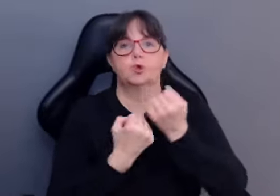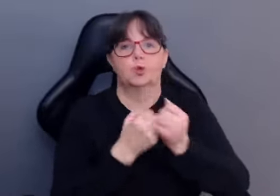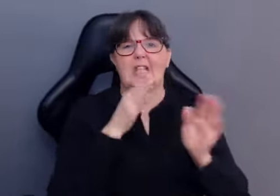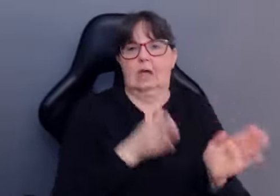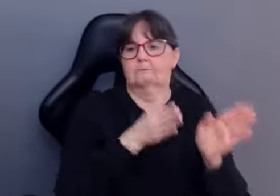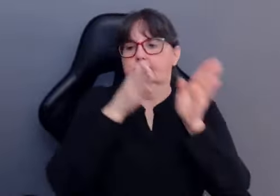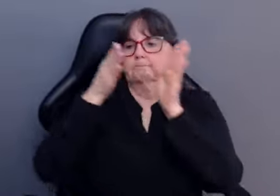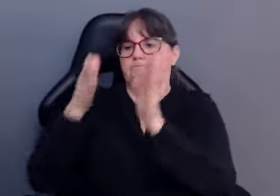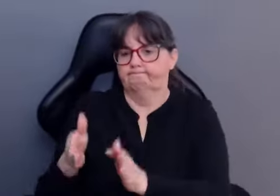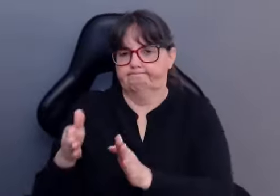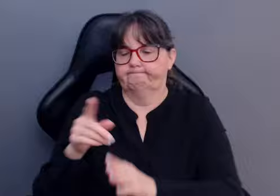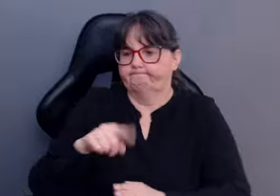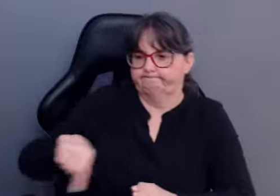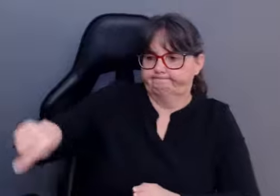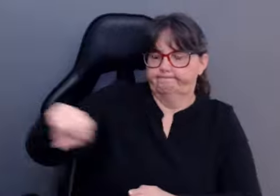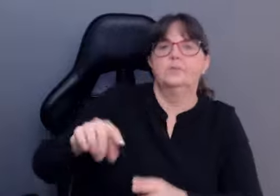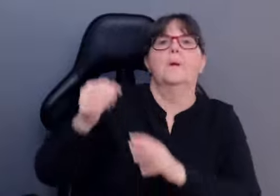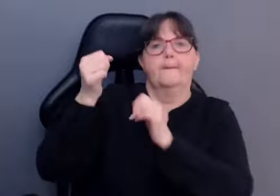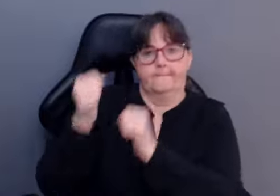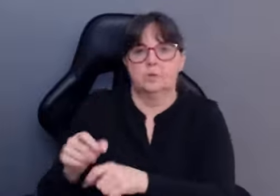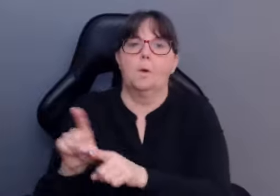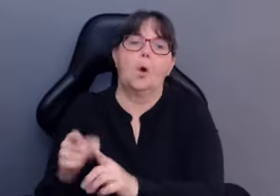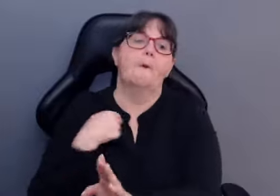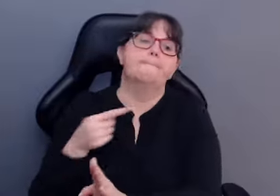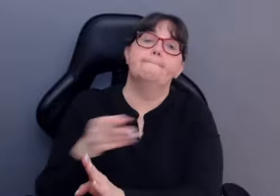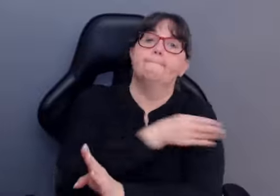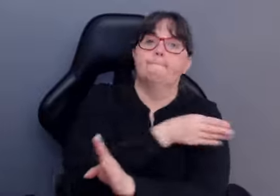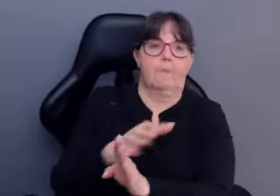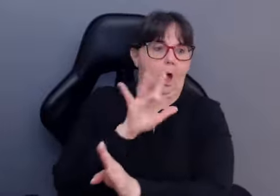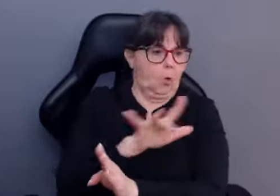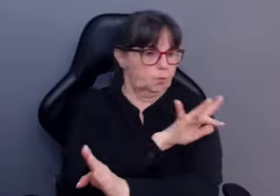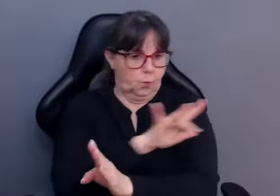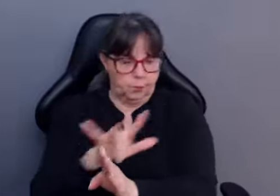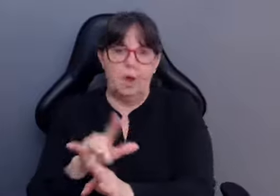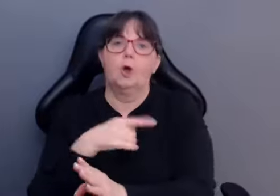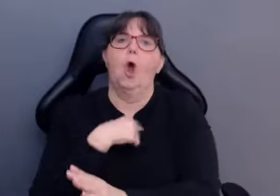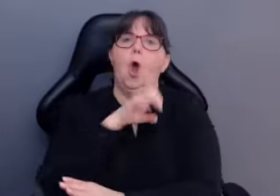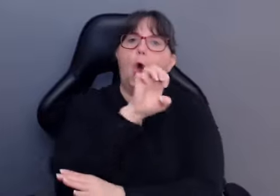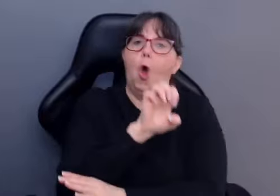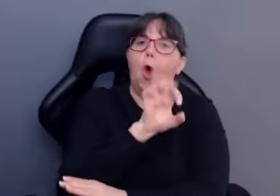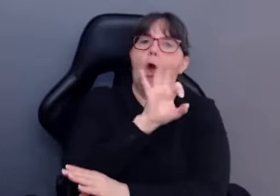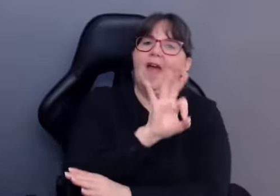et procède tel que précédemment en E, F et G.